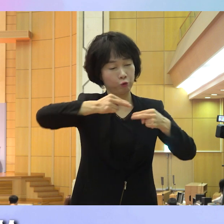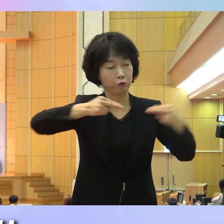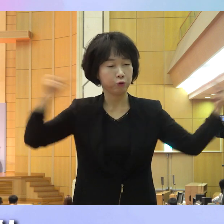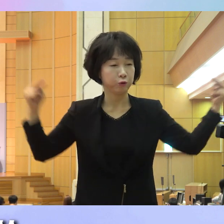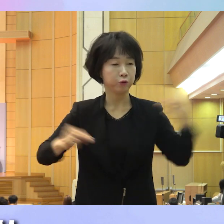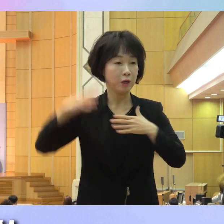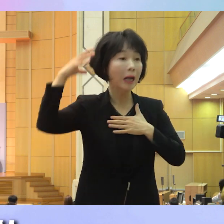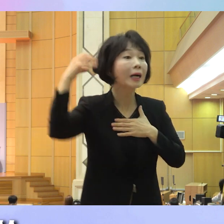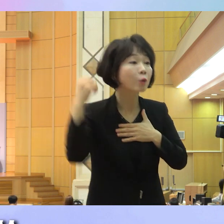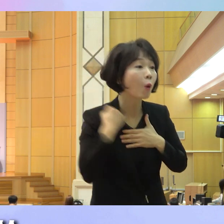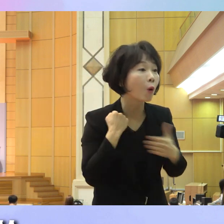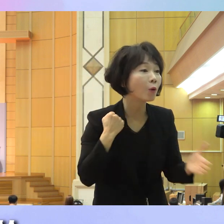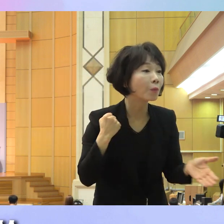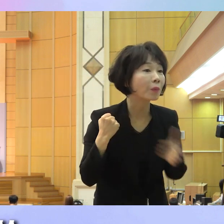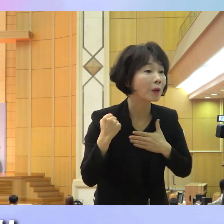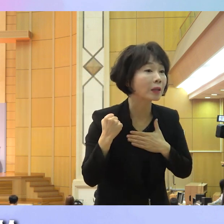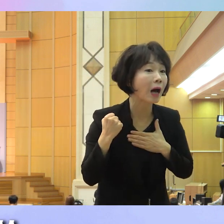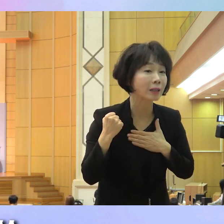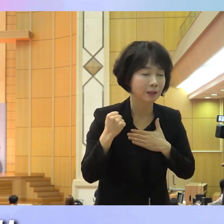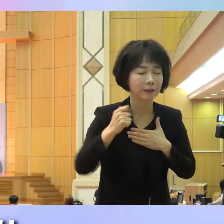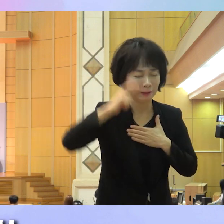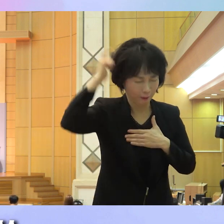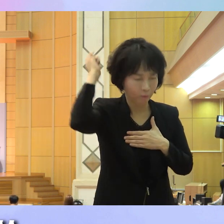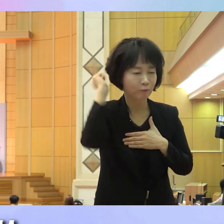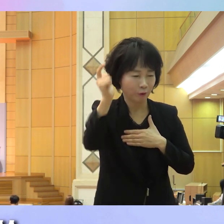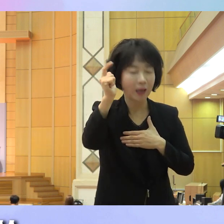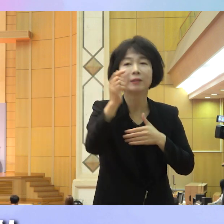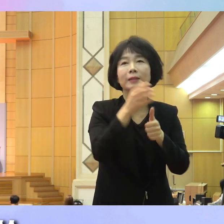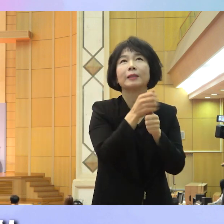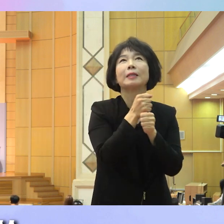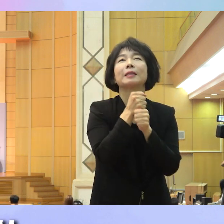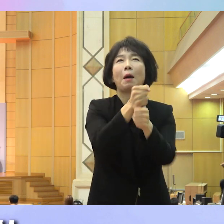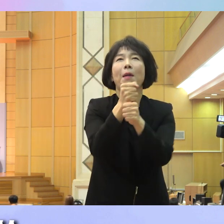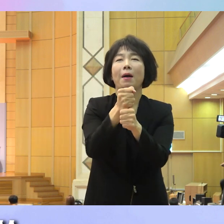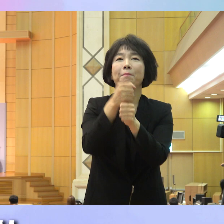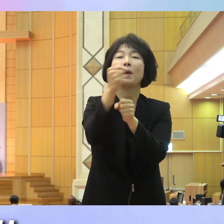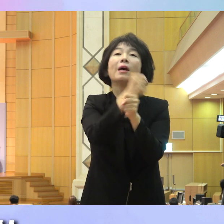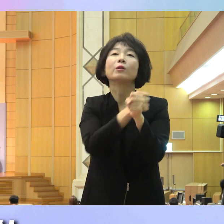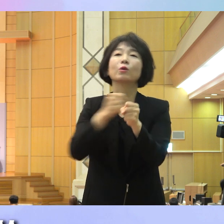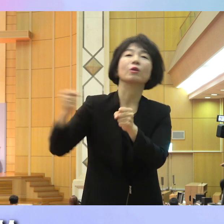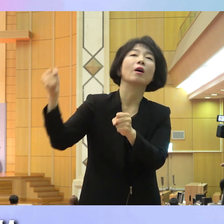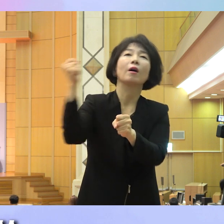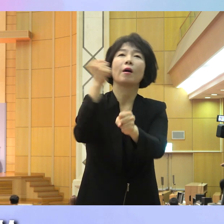사랑의 줄로 나를 굳게